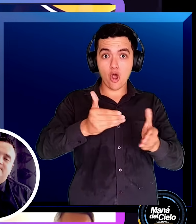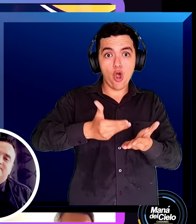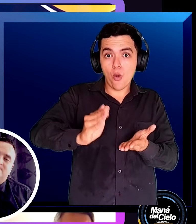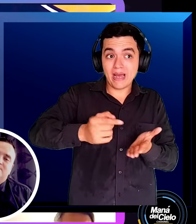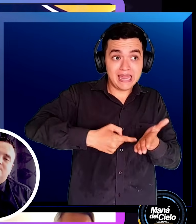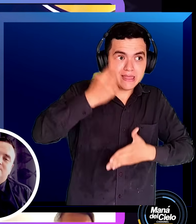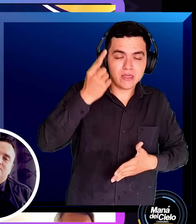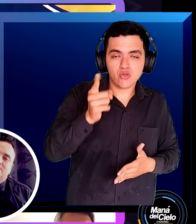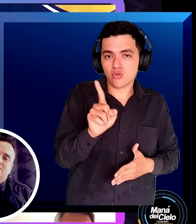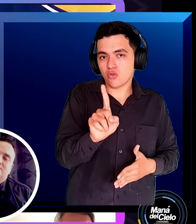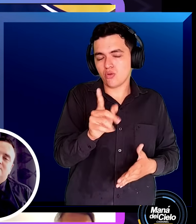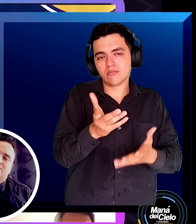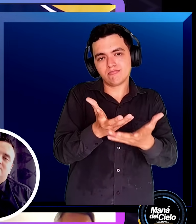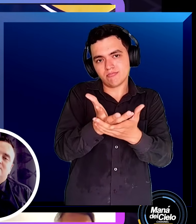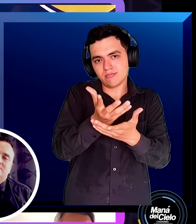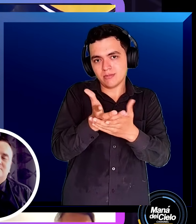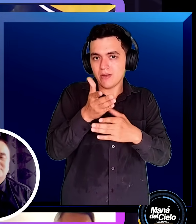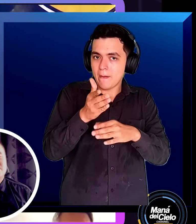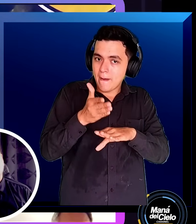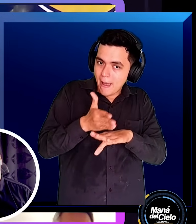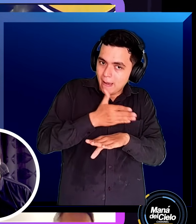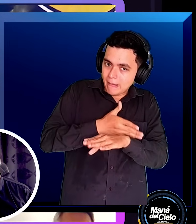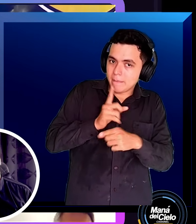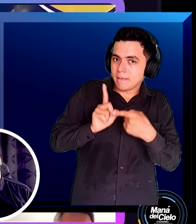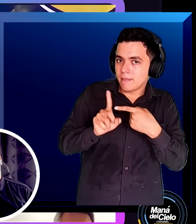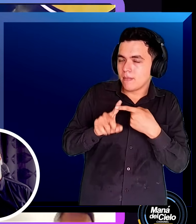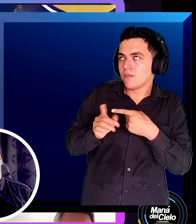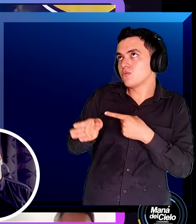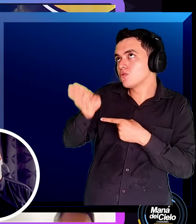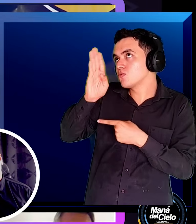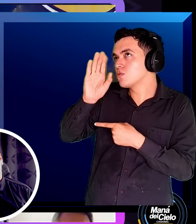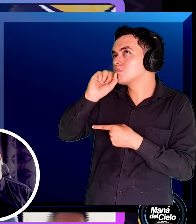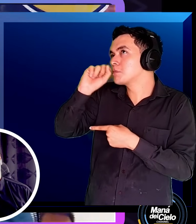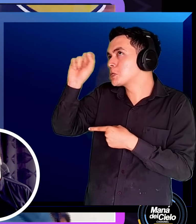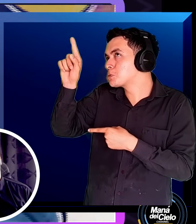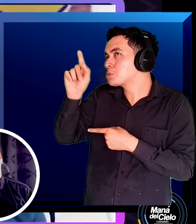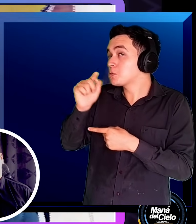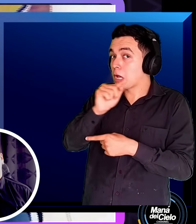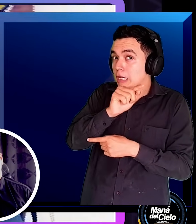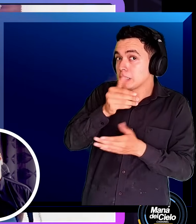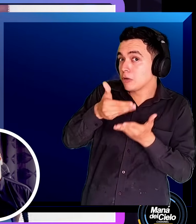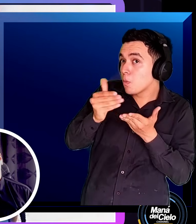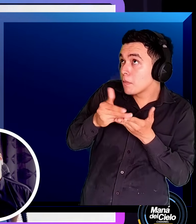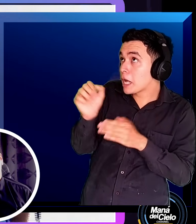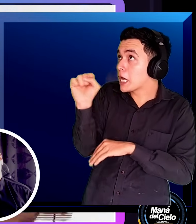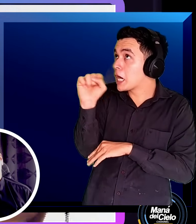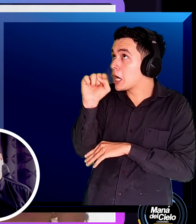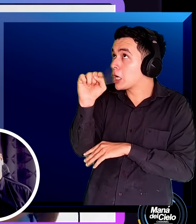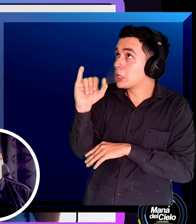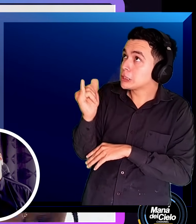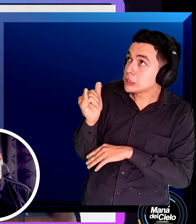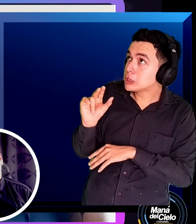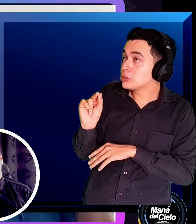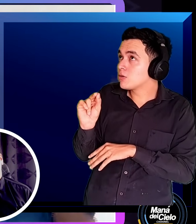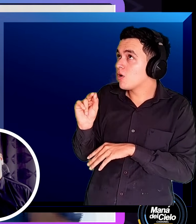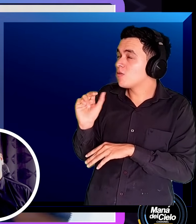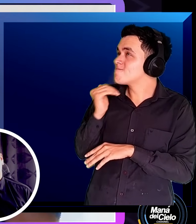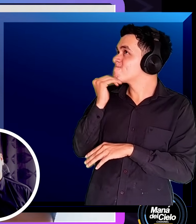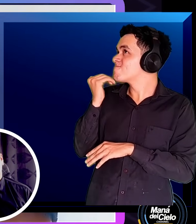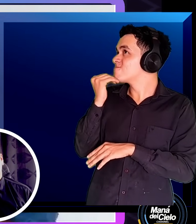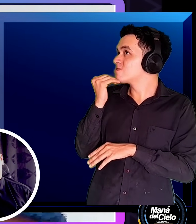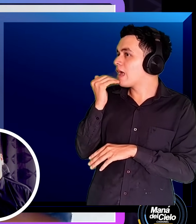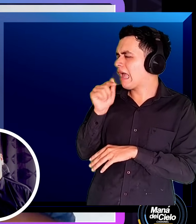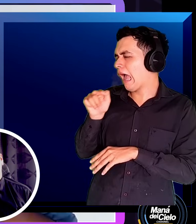todo tiene su tiempo. Lo más hermoso de uno aprender a